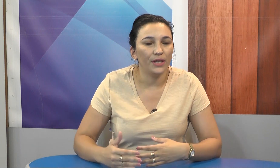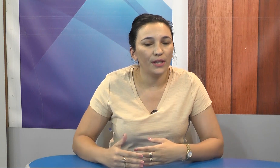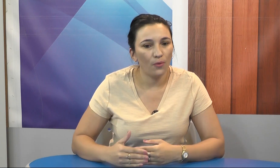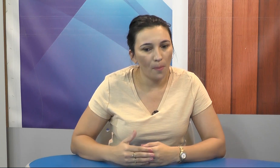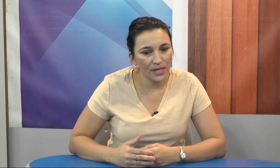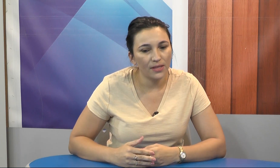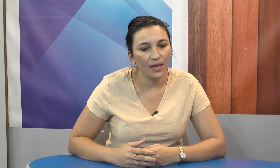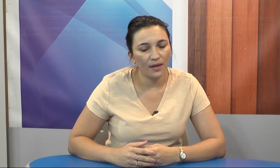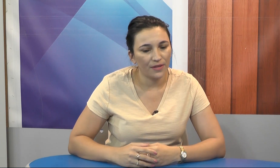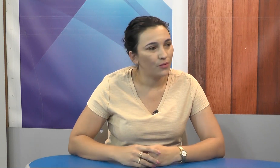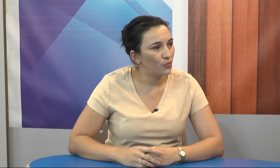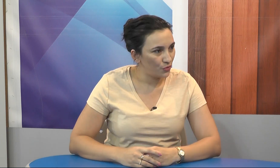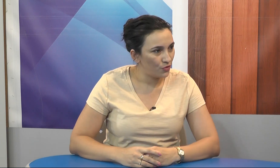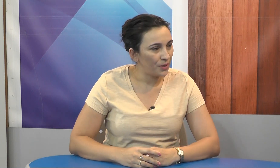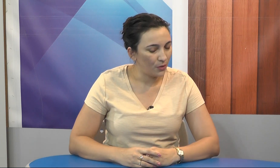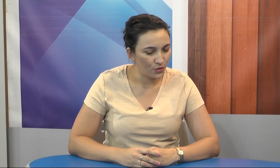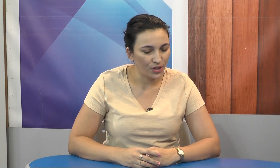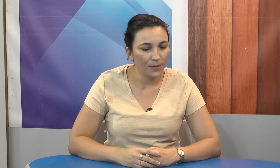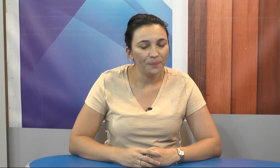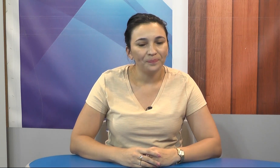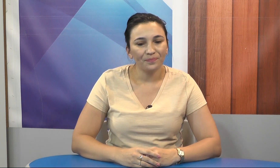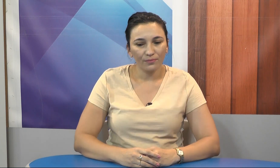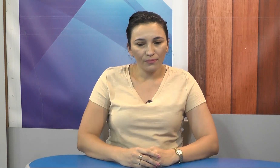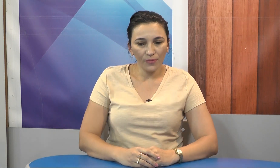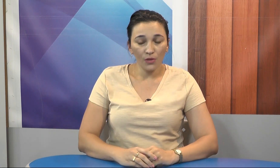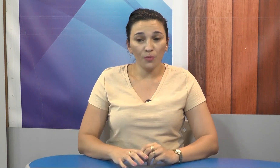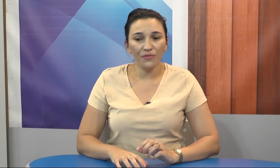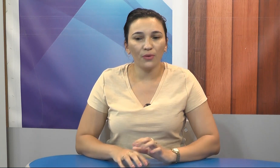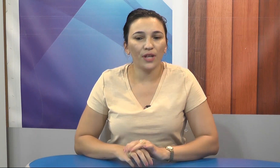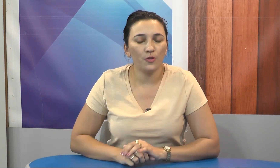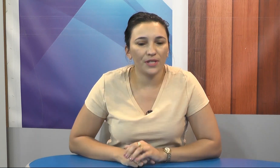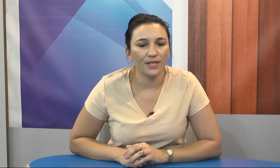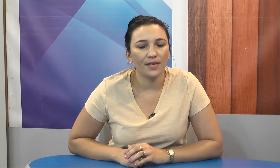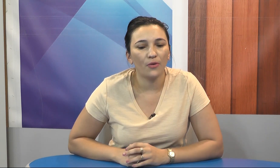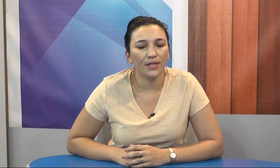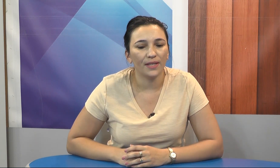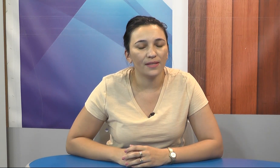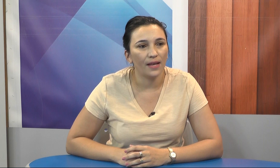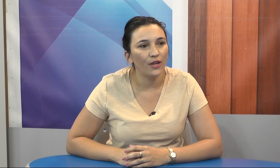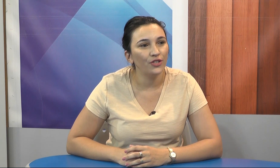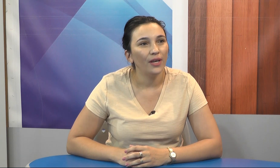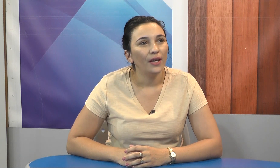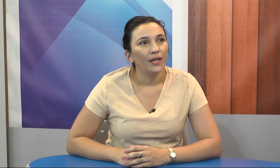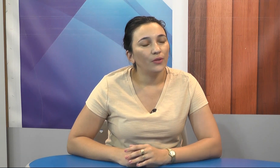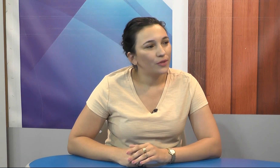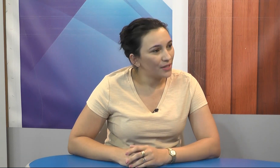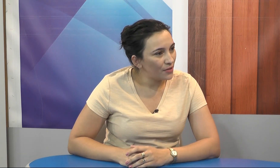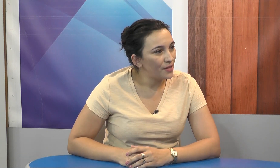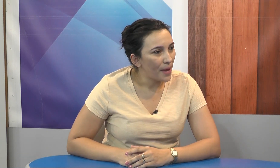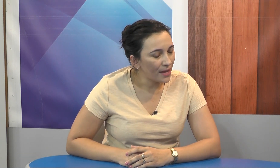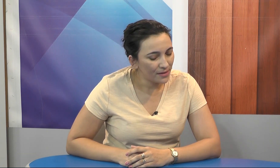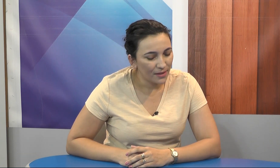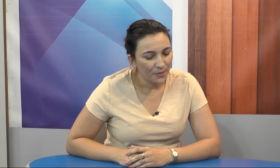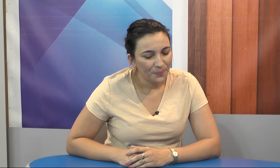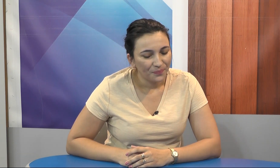e eu comecei a fazer o curso de pedagogia numa faculdade presencial que tem lá na cidade, e no terceiro semestre